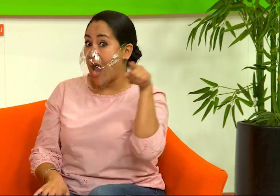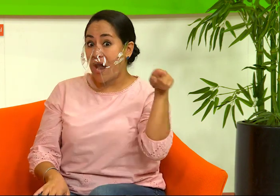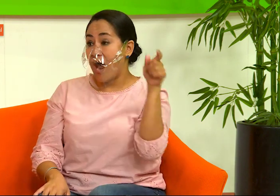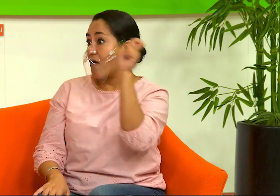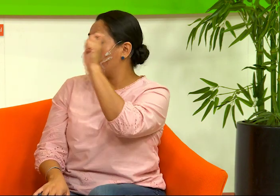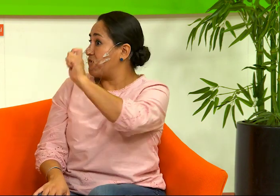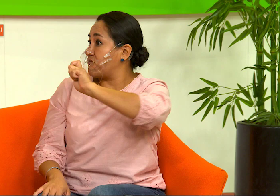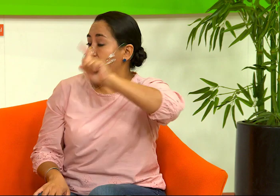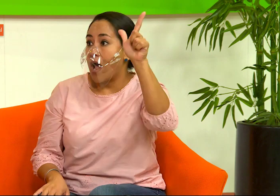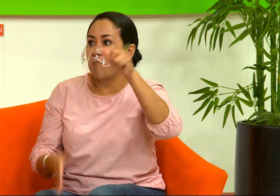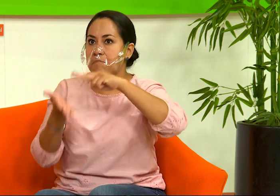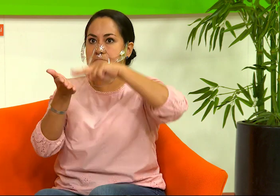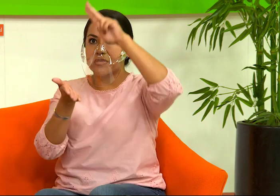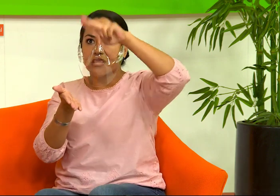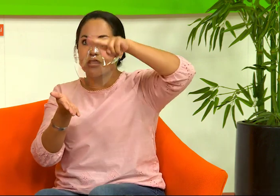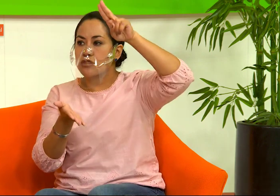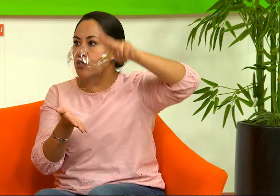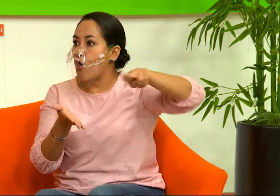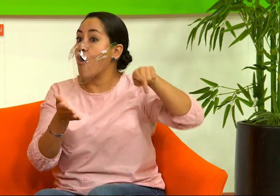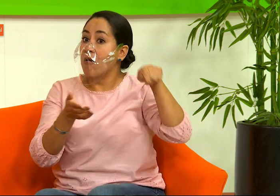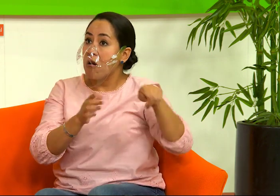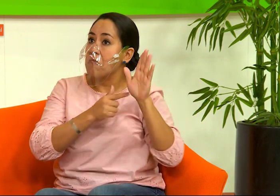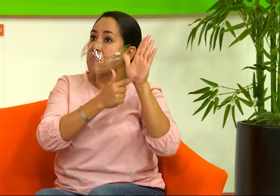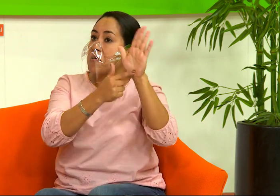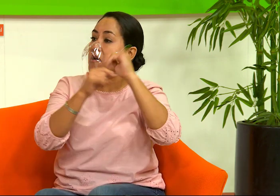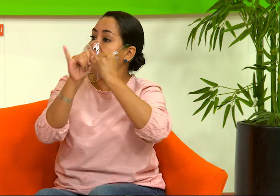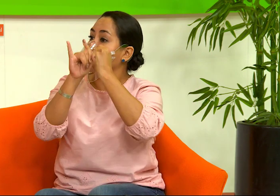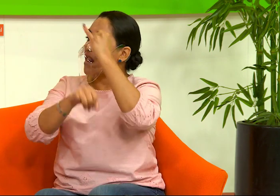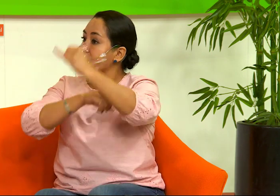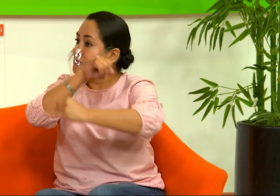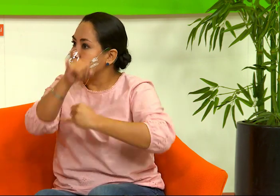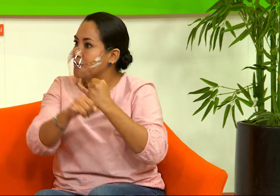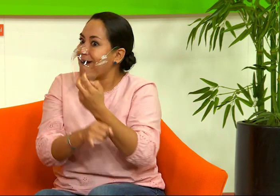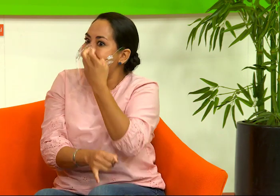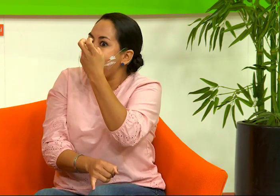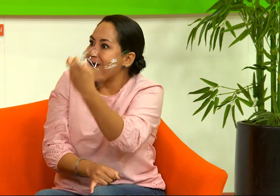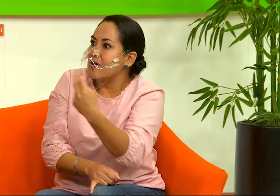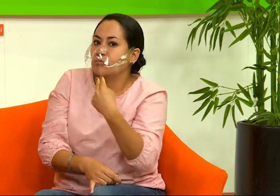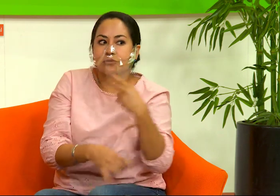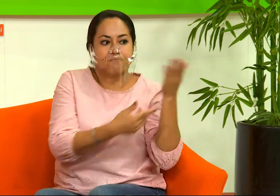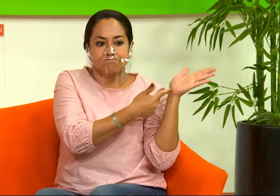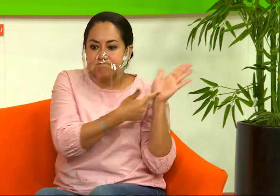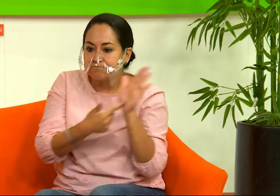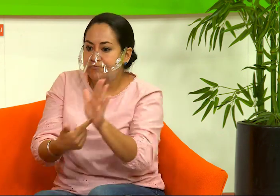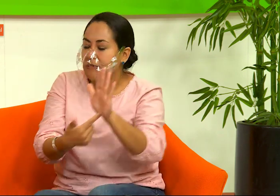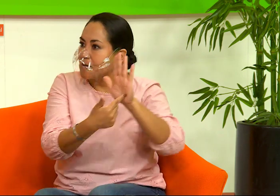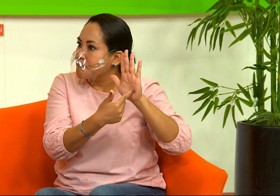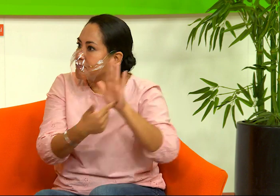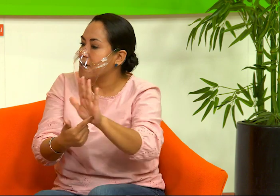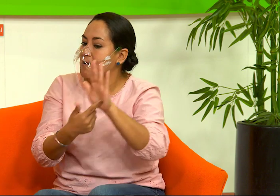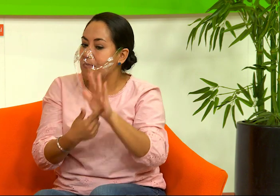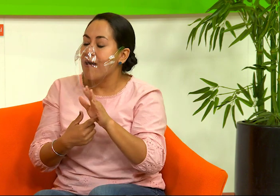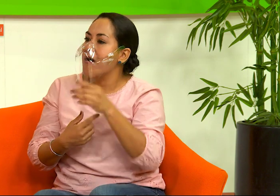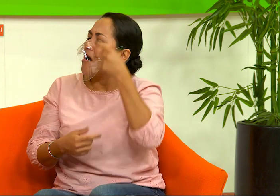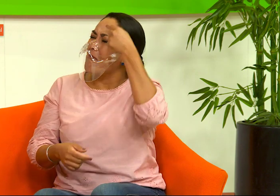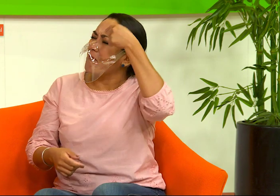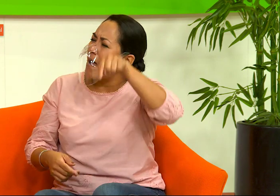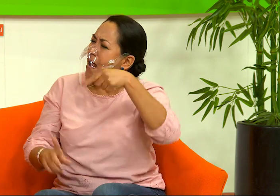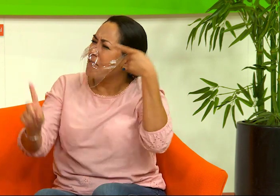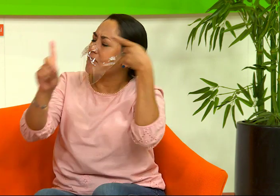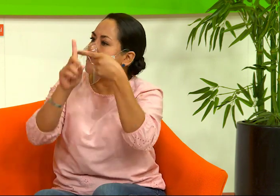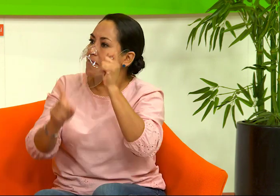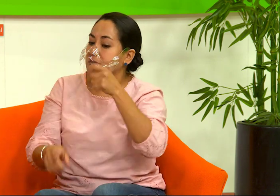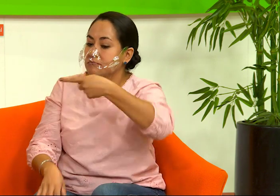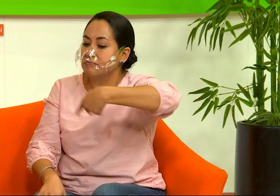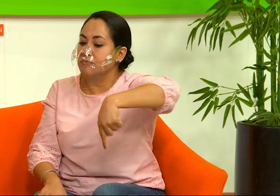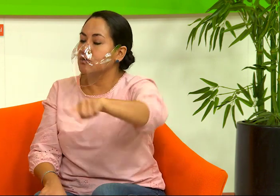sordos. Por ejemplo, hay un adulto pintor famoso aquí en Oaxaca que además es reconocido de manera internacional y entonces